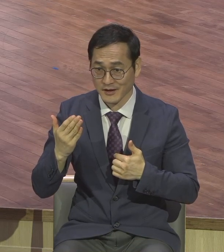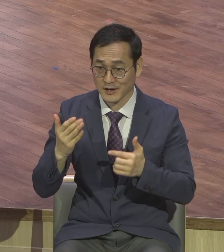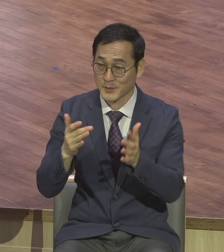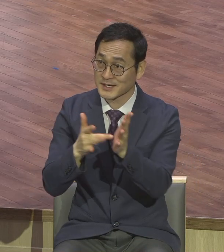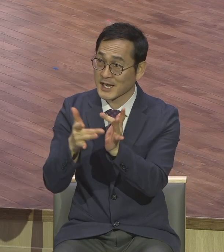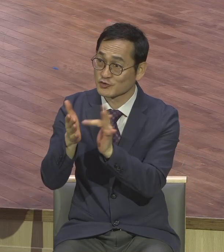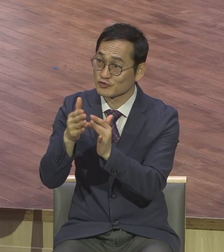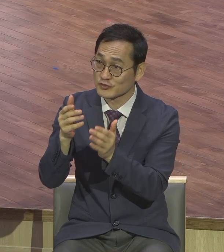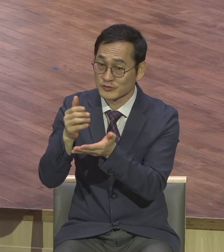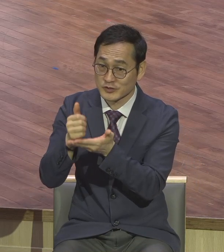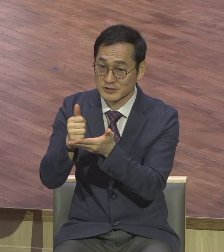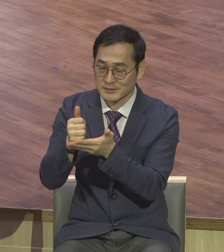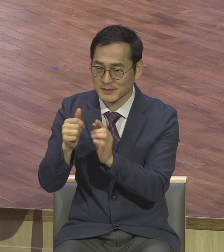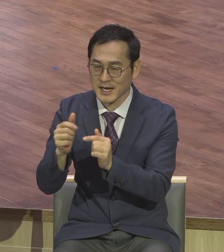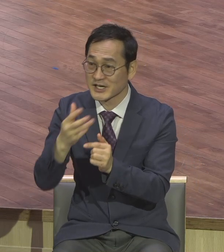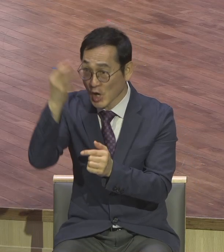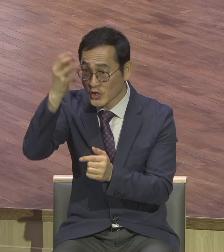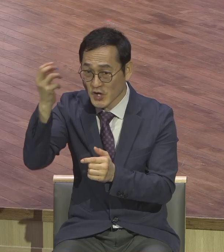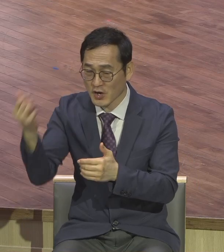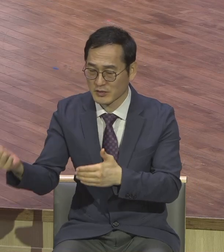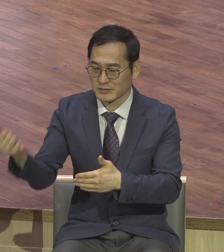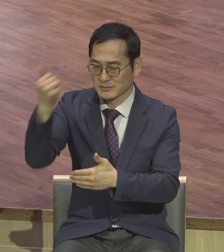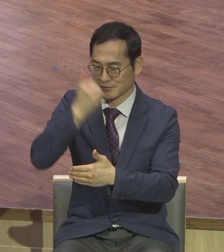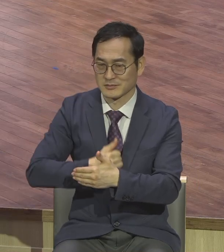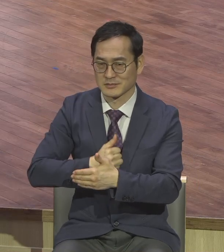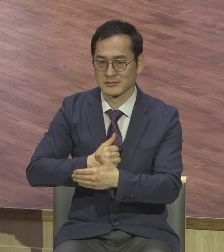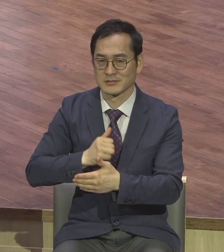영인 성령이 내주에 계신다.